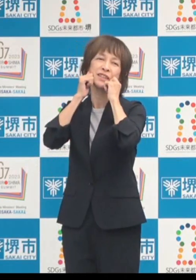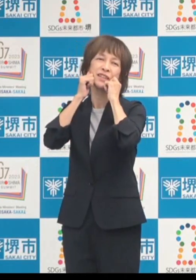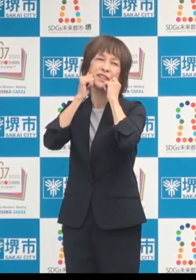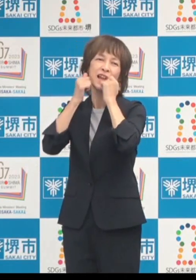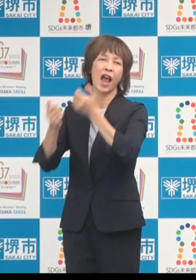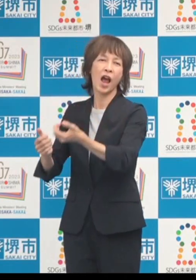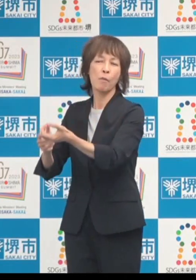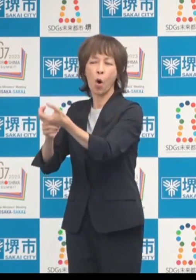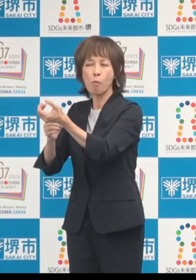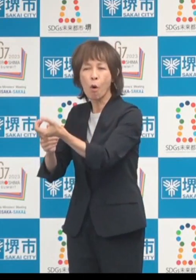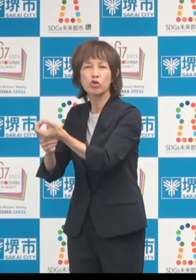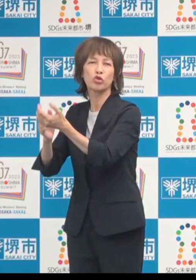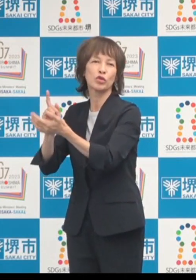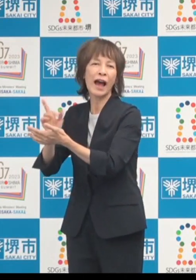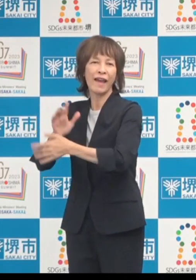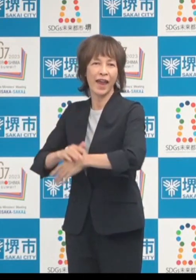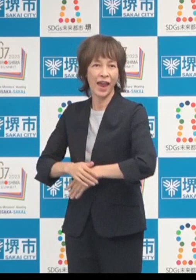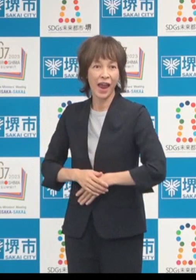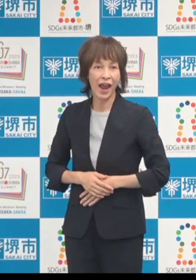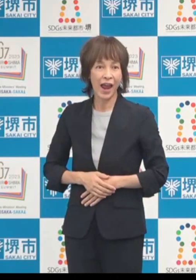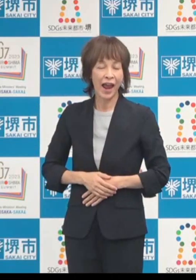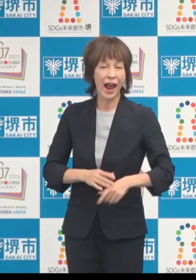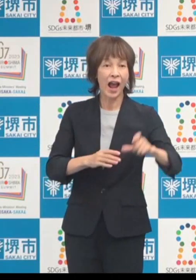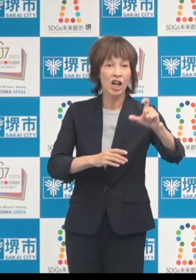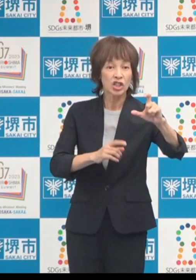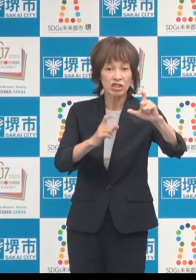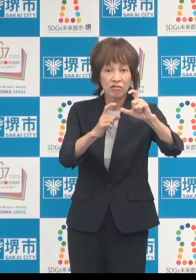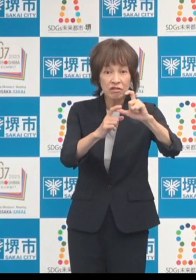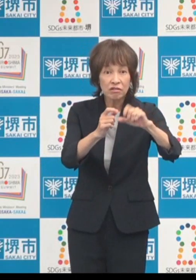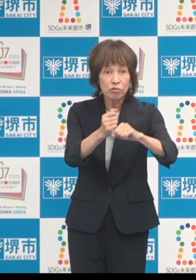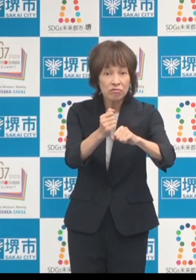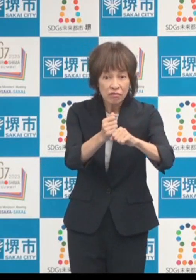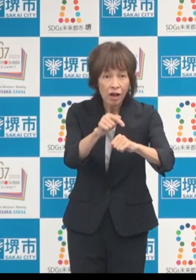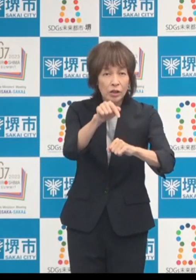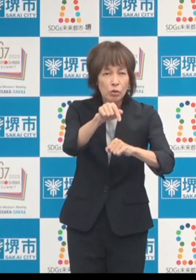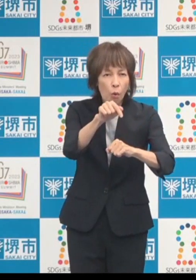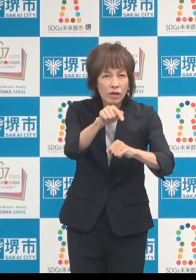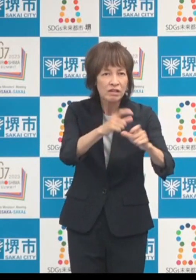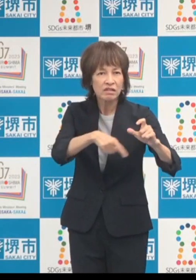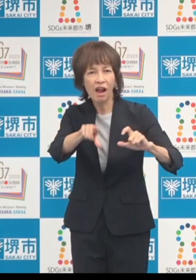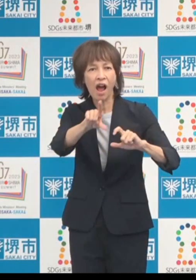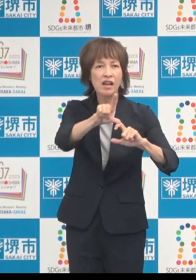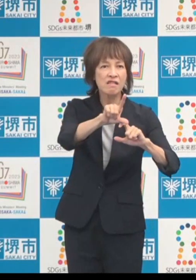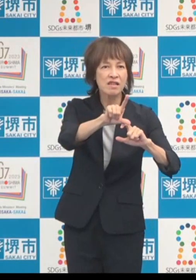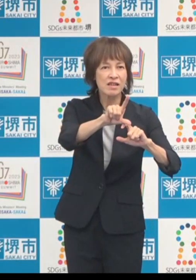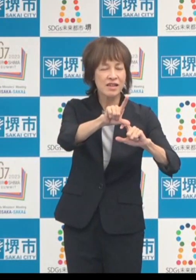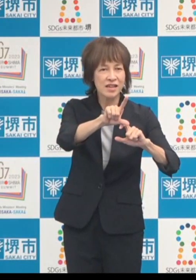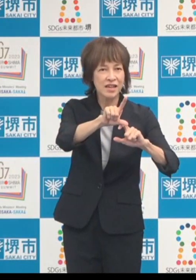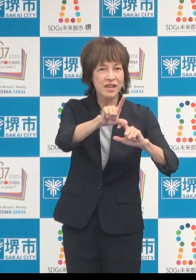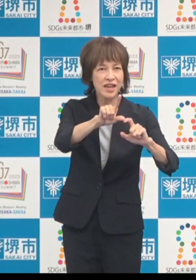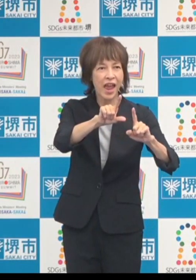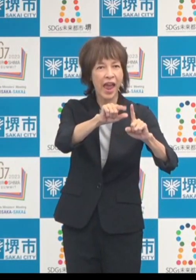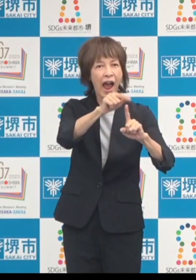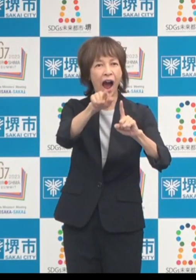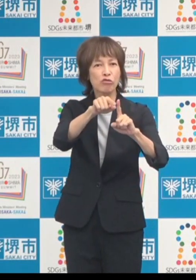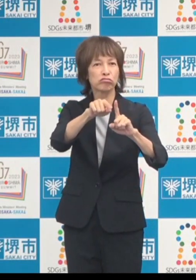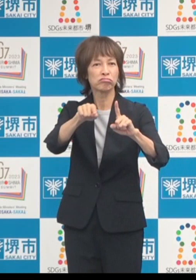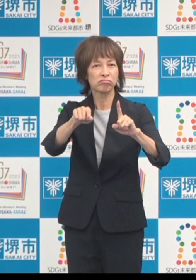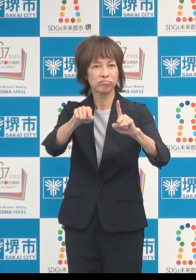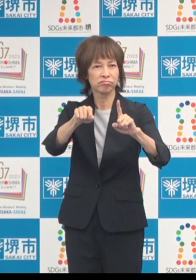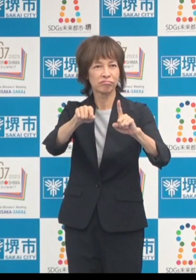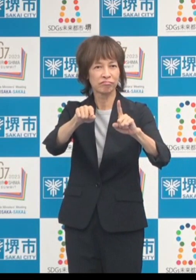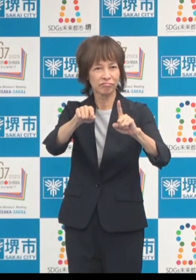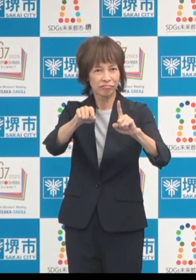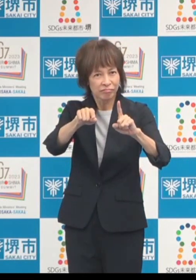とは思うんで、この CG まで作ったんだったらそこのAR 技術も取り込んでそこら辺